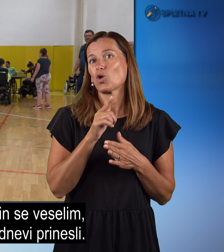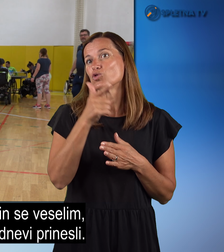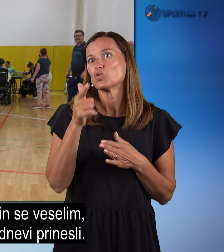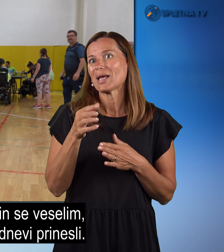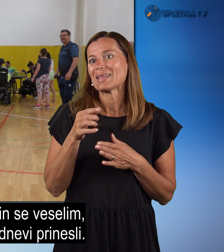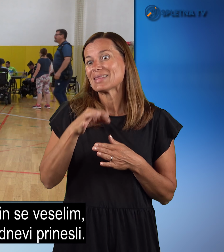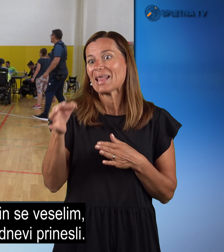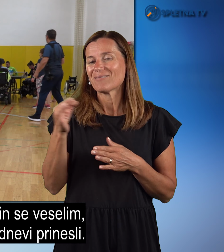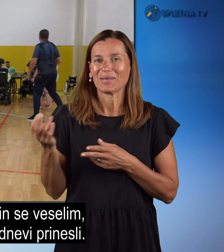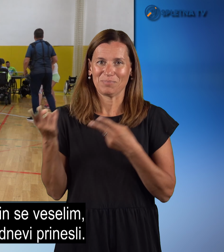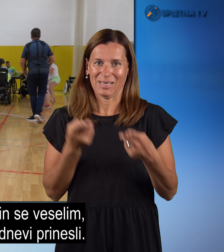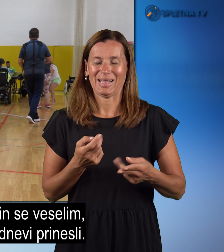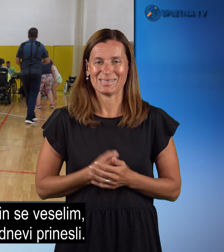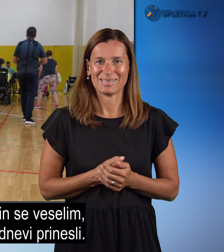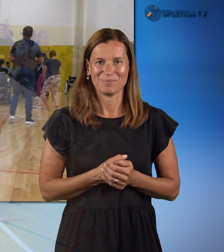dnevi prinesli.